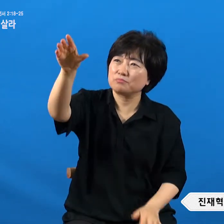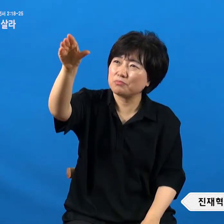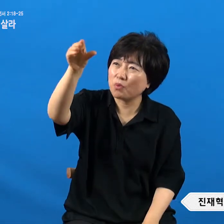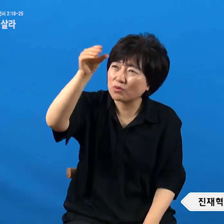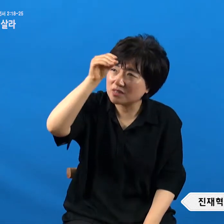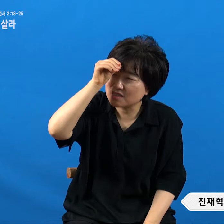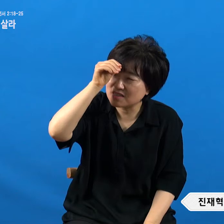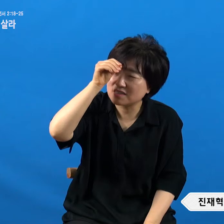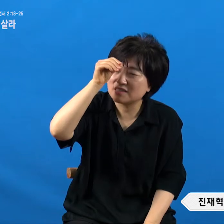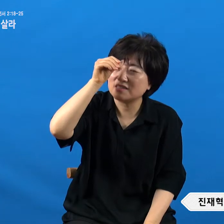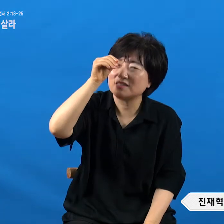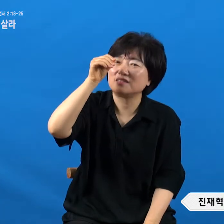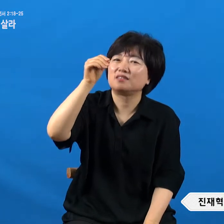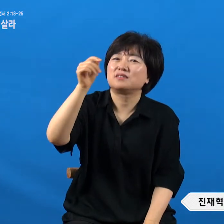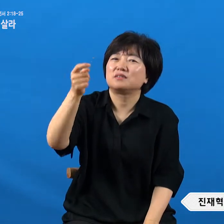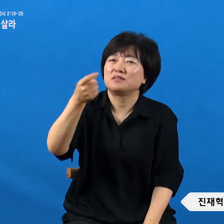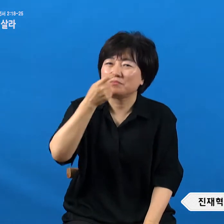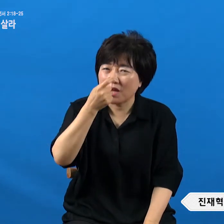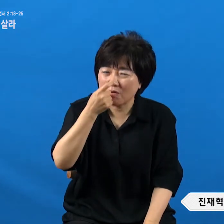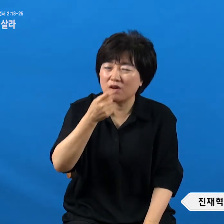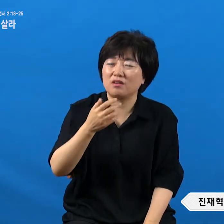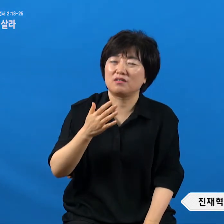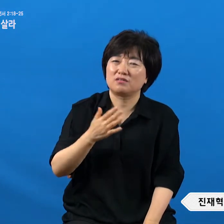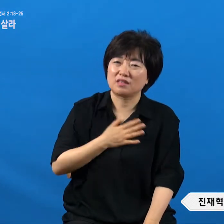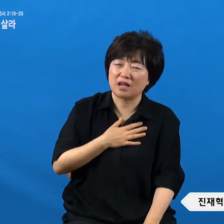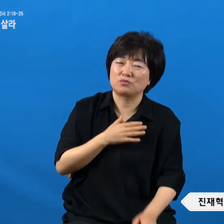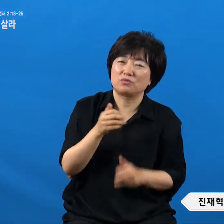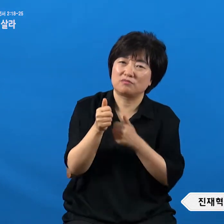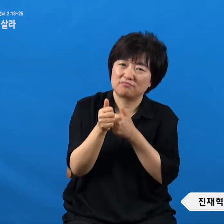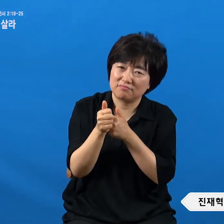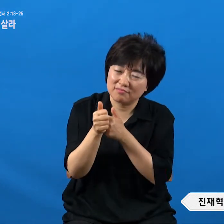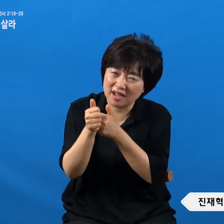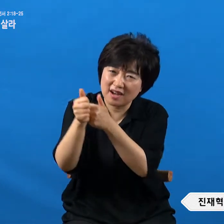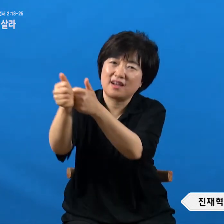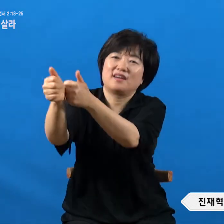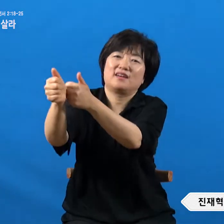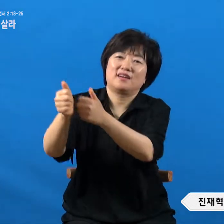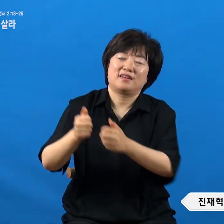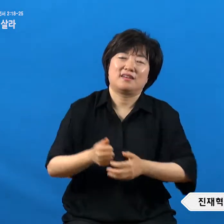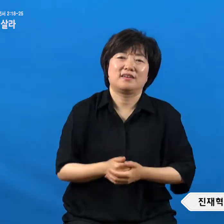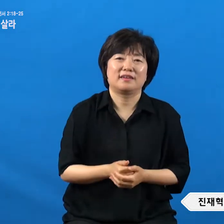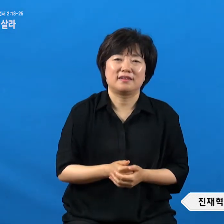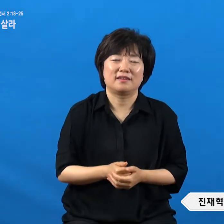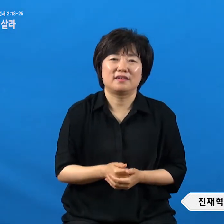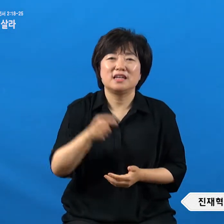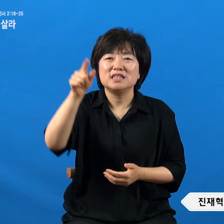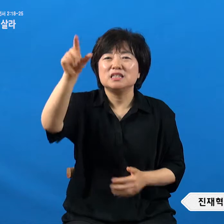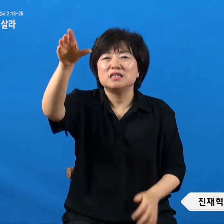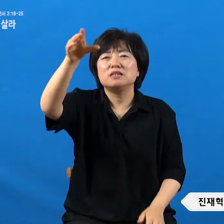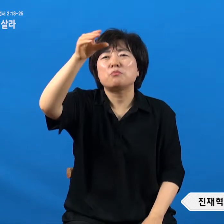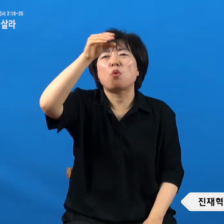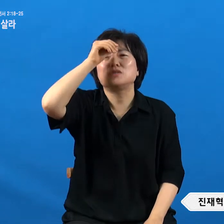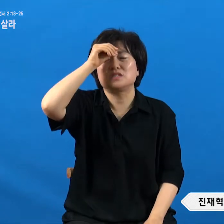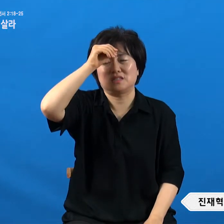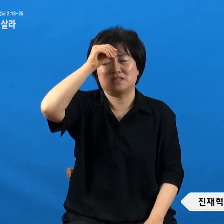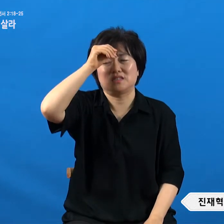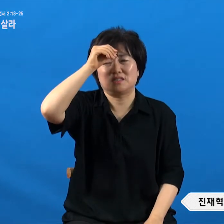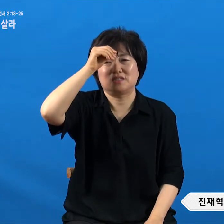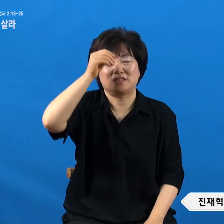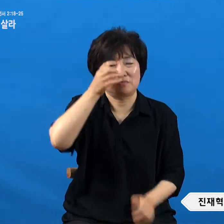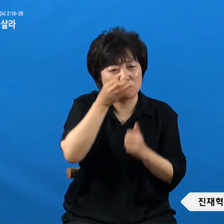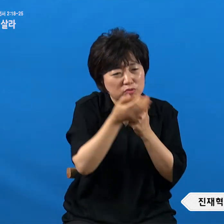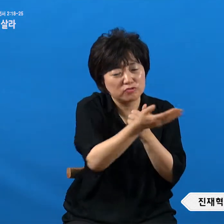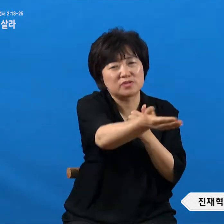본을 끼쳐 그 자취를 따라오게 하려 하셨느니라. 이 본을